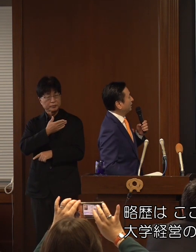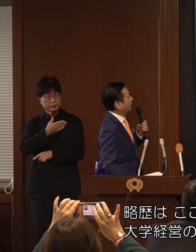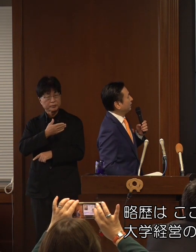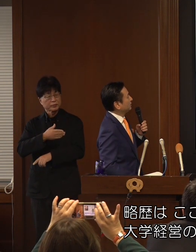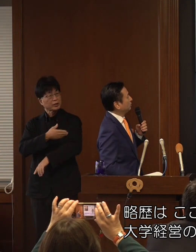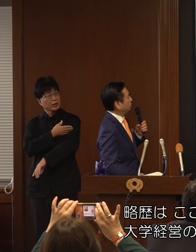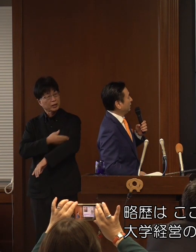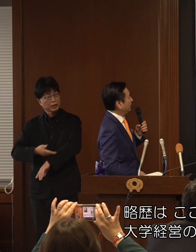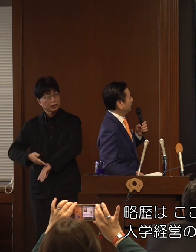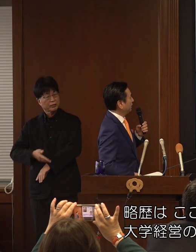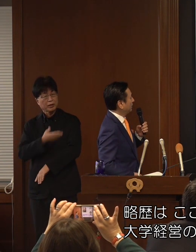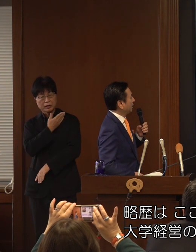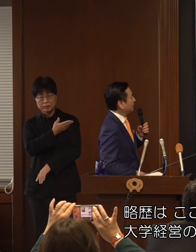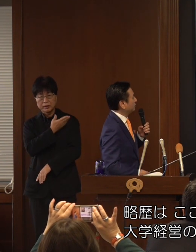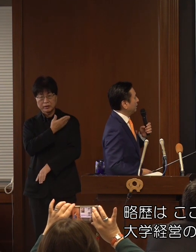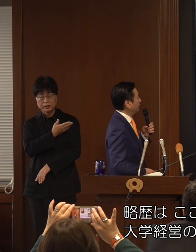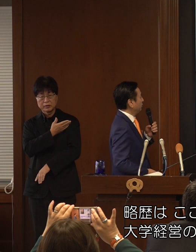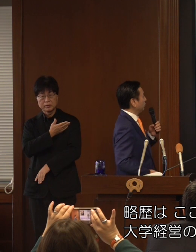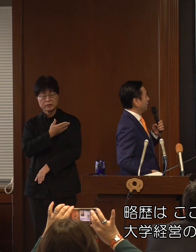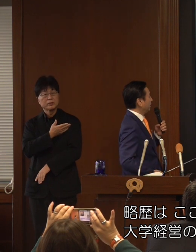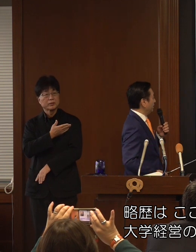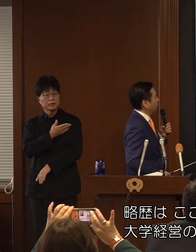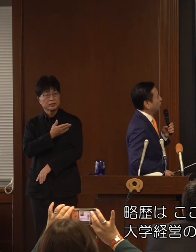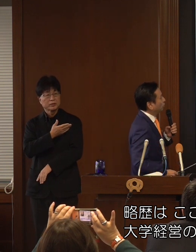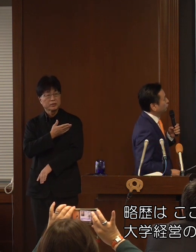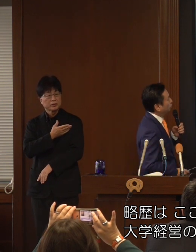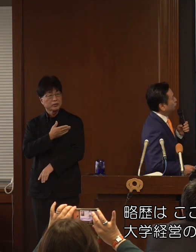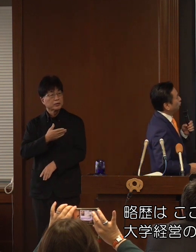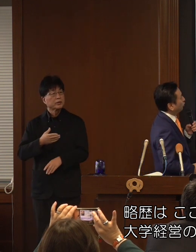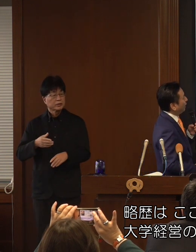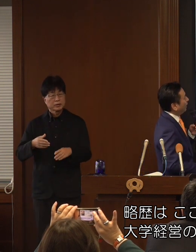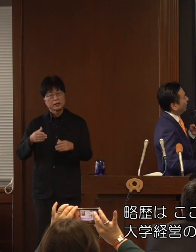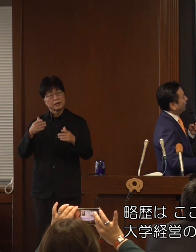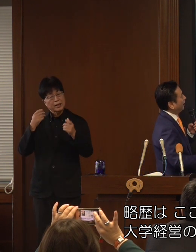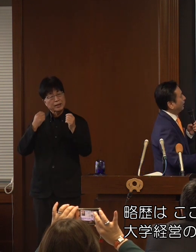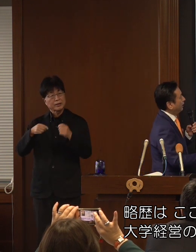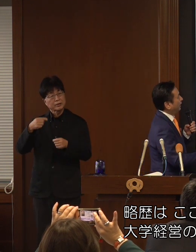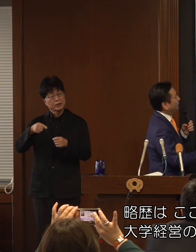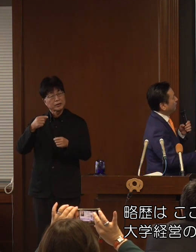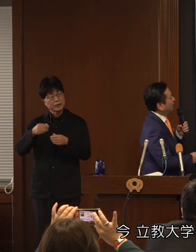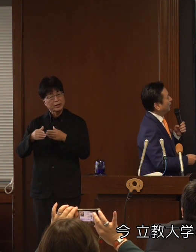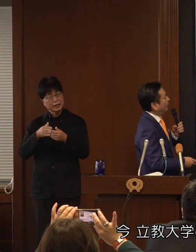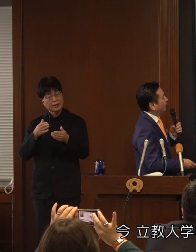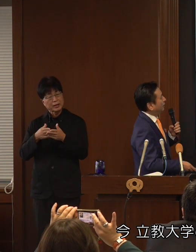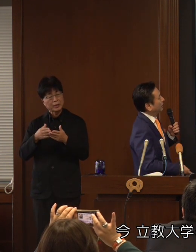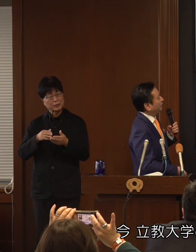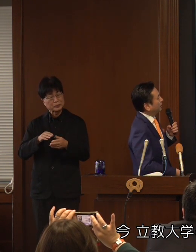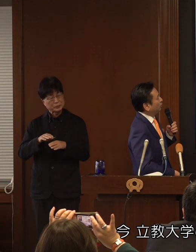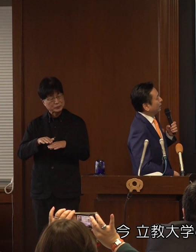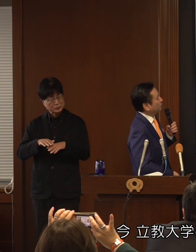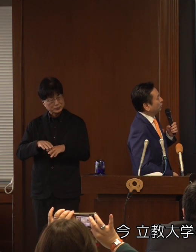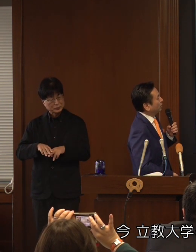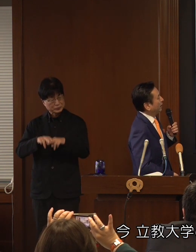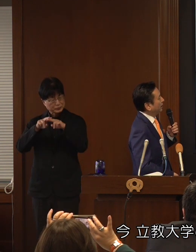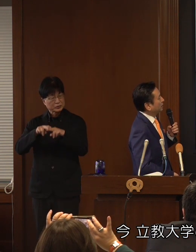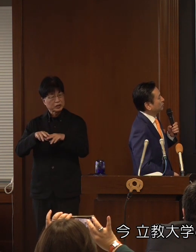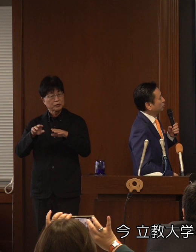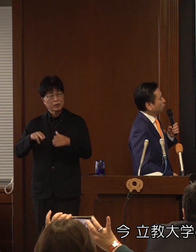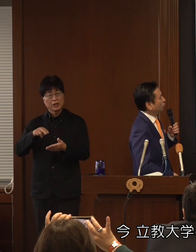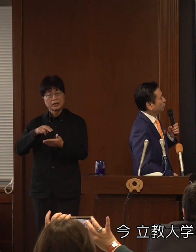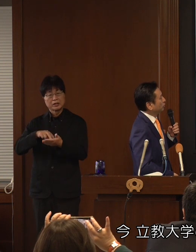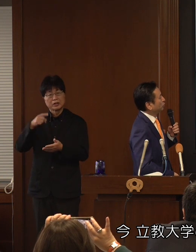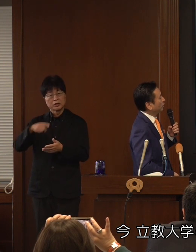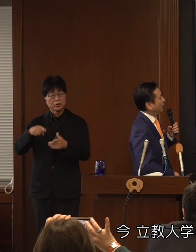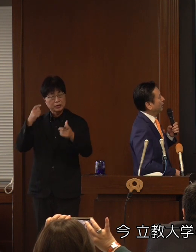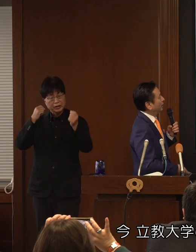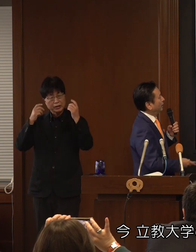歴がここに書いてありますように、大学生の経験も豊富ということで、今立教大学の経営学部